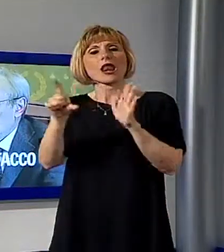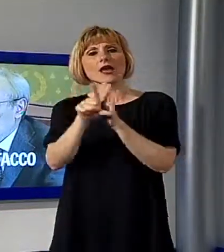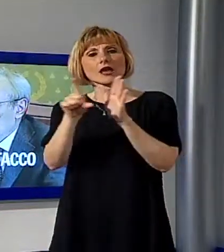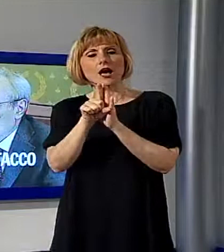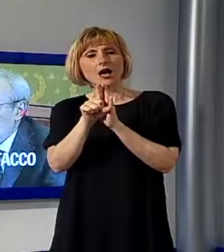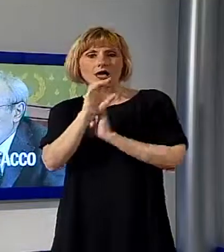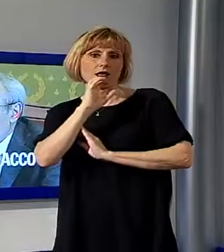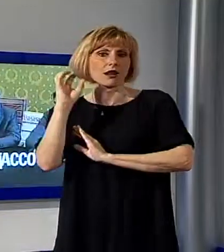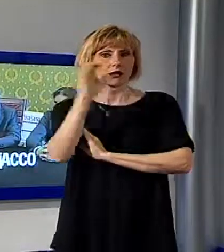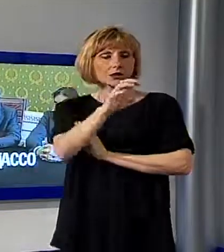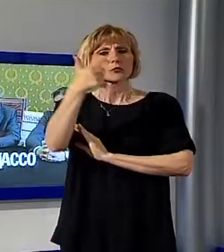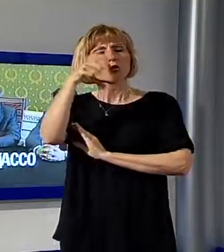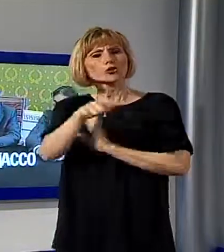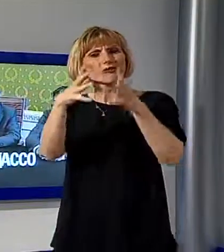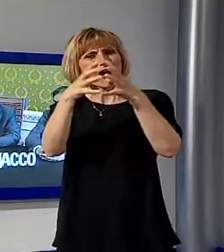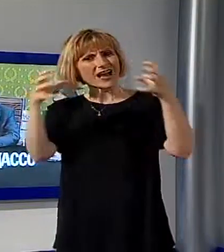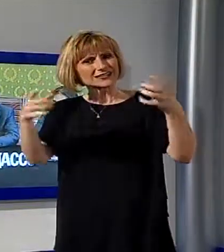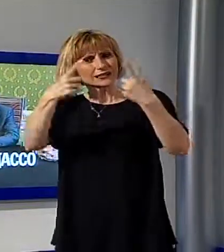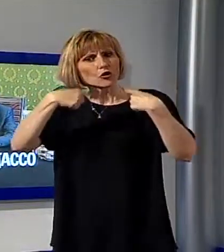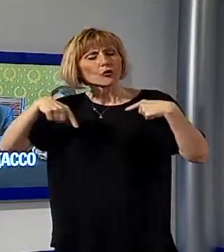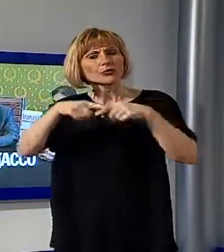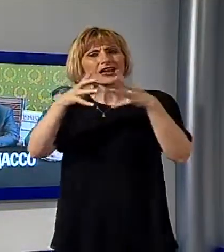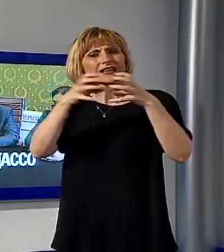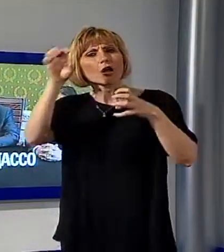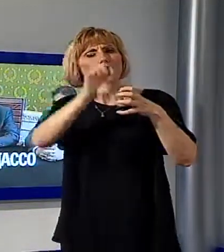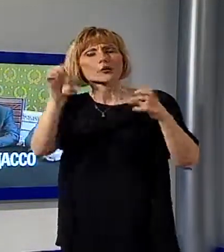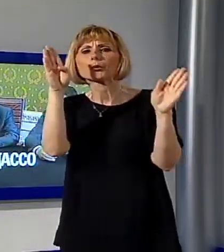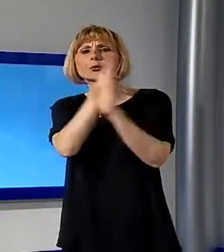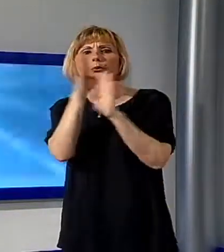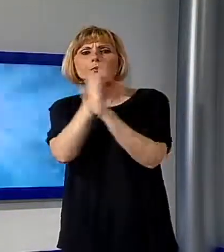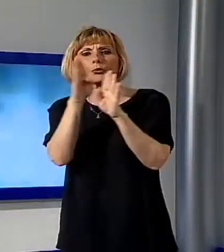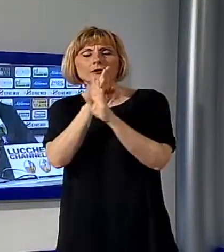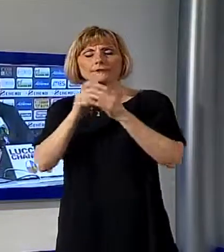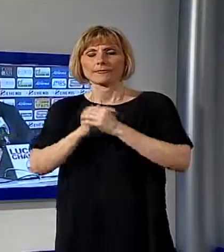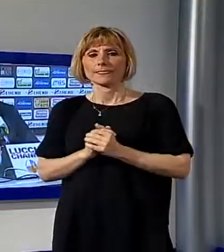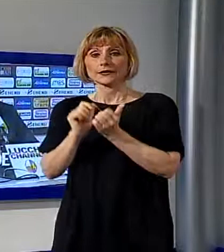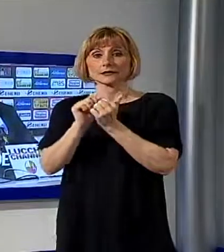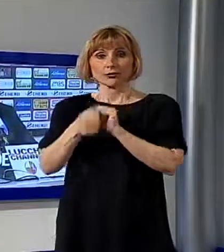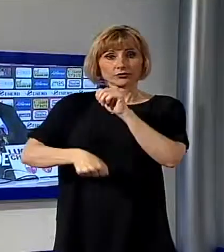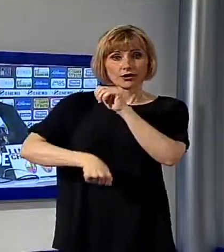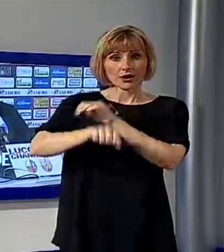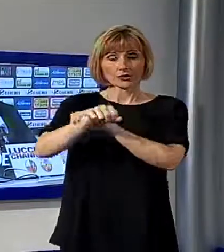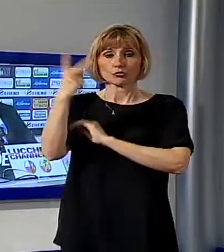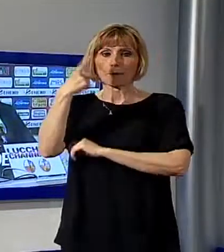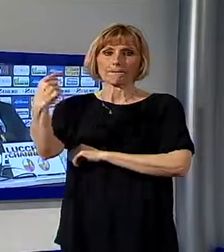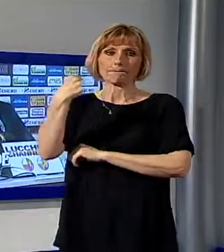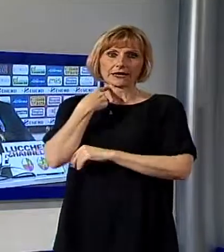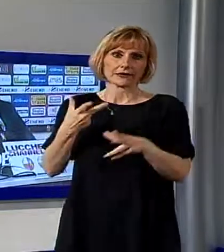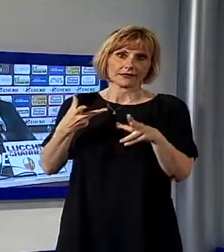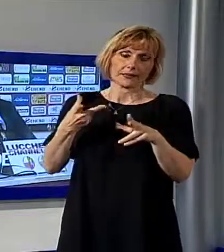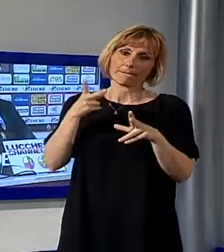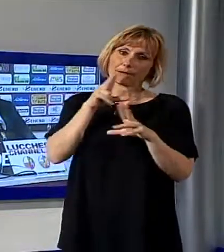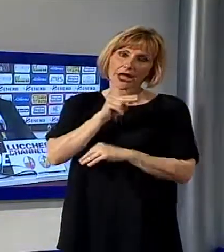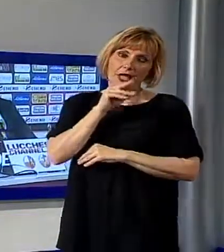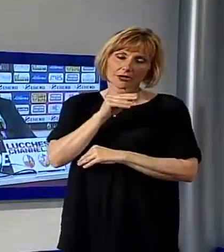l'azienda che non ha ancora costituito il comitato aziendale europeo. Lo sport, il calcio, la Lucchese perde anche la parola.